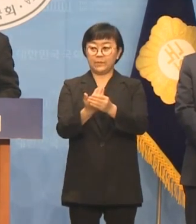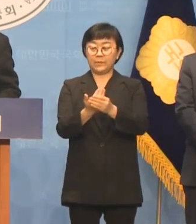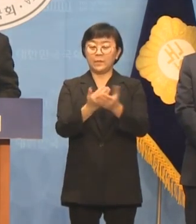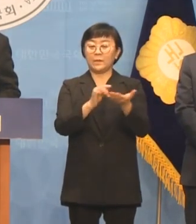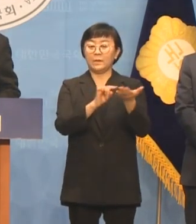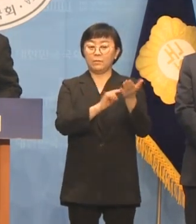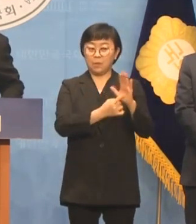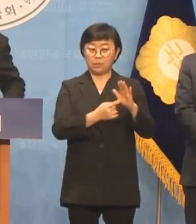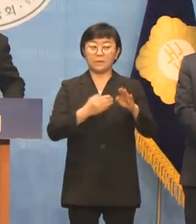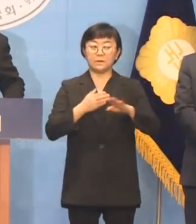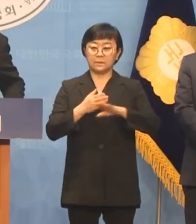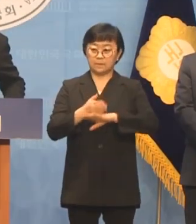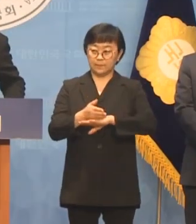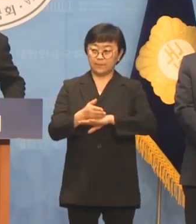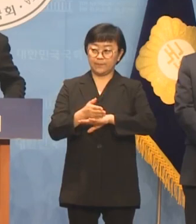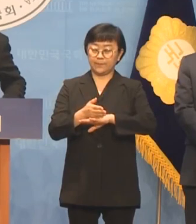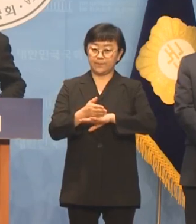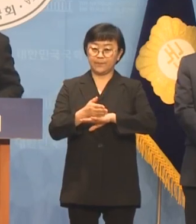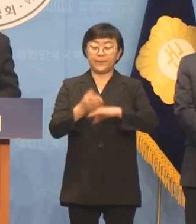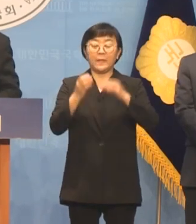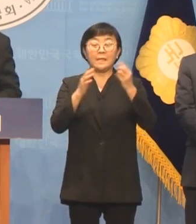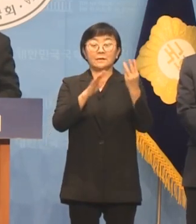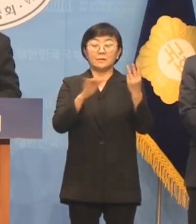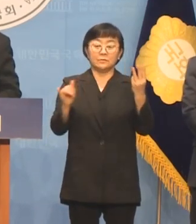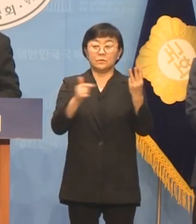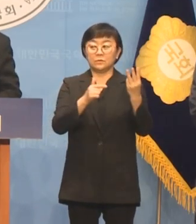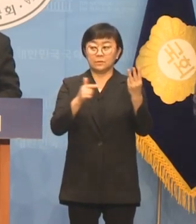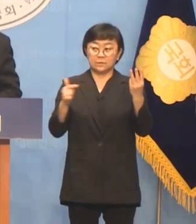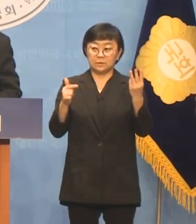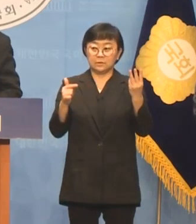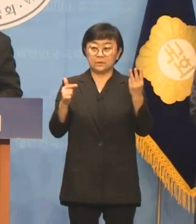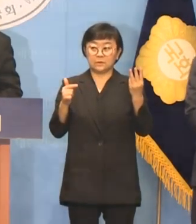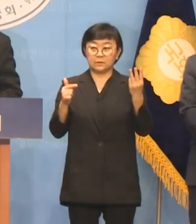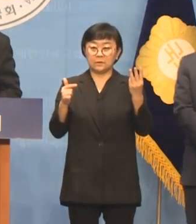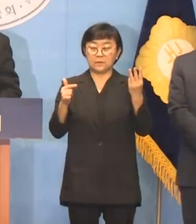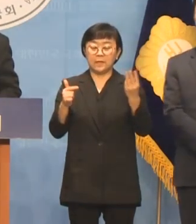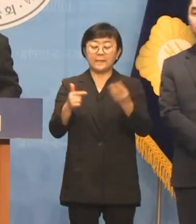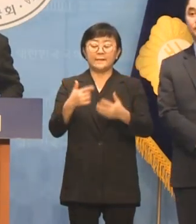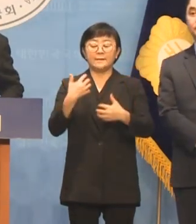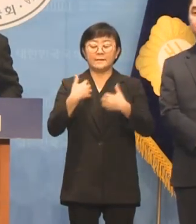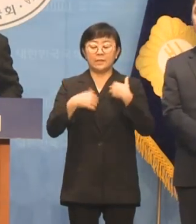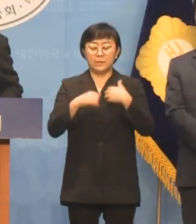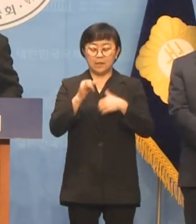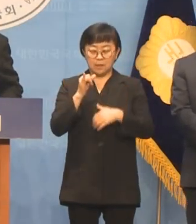발표가 늦어졌습니다. 세 분이 굉장히 다채롭고 재밌는